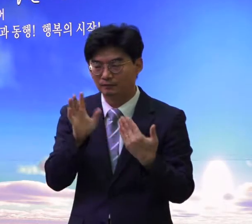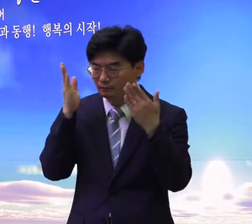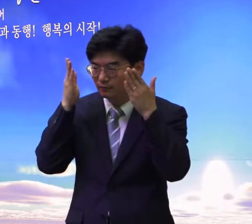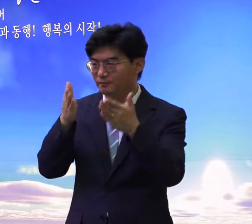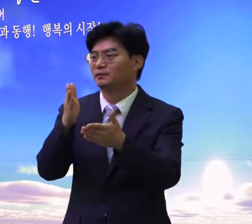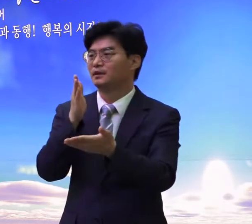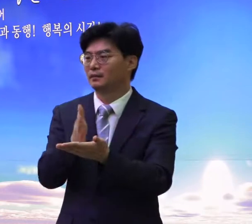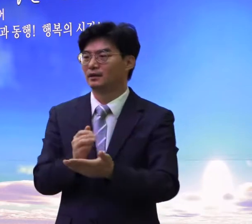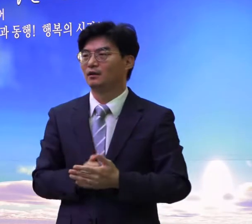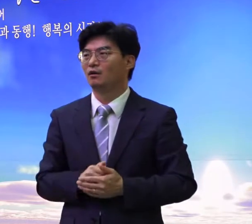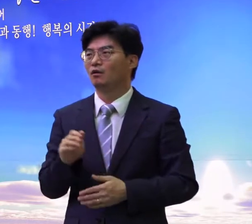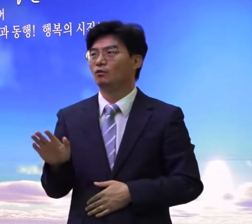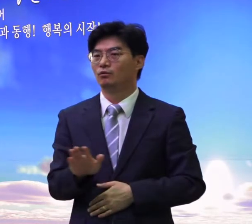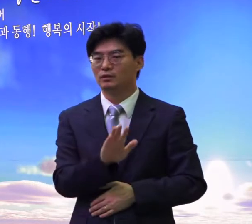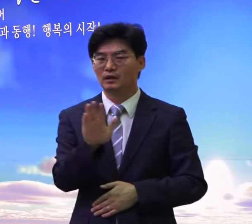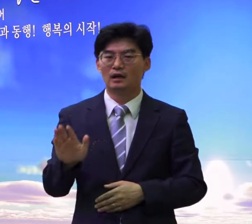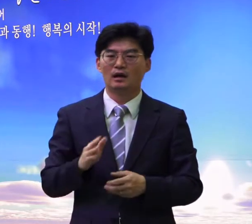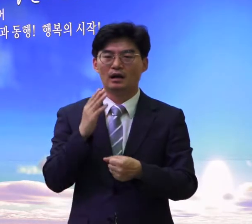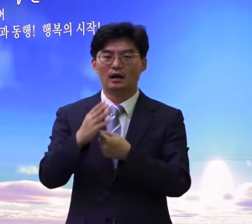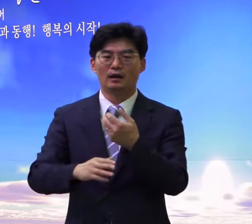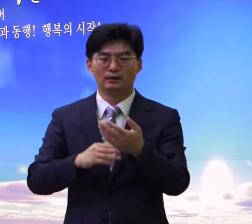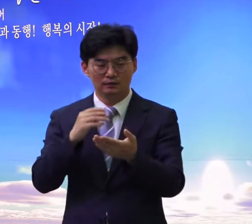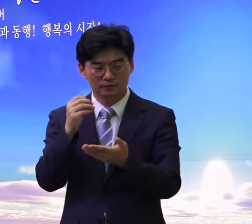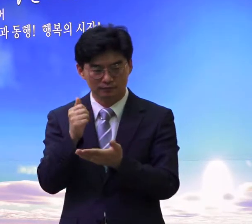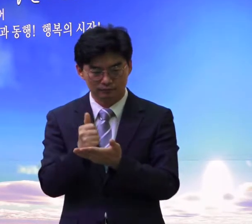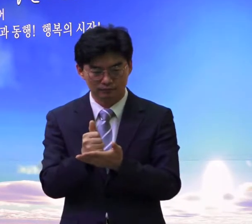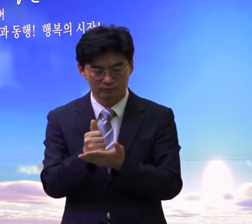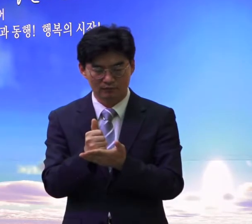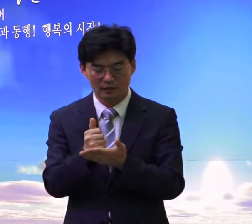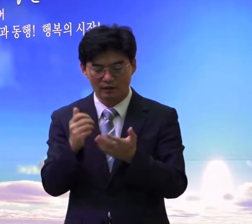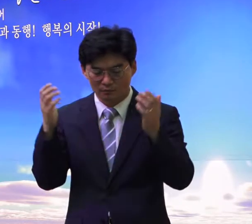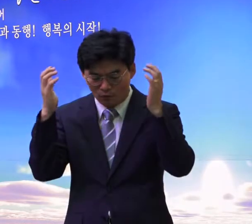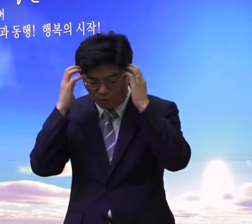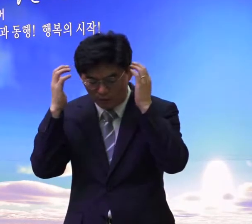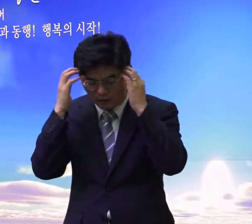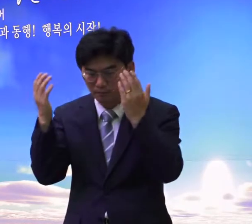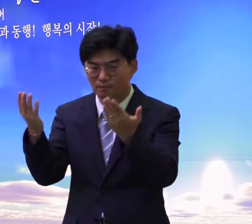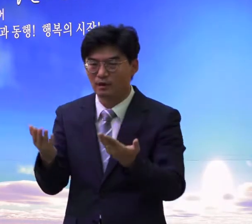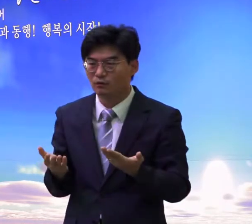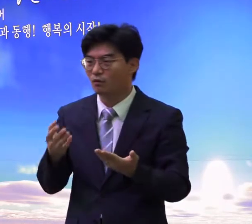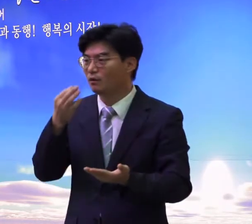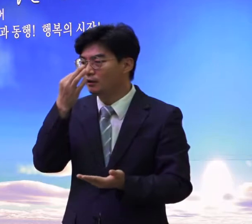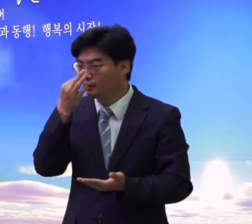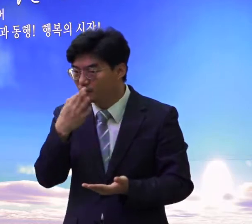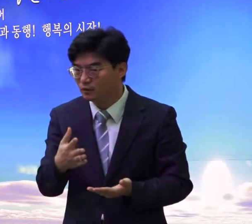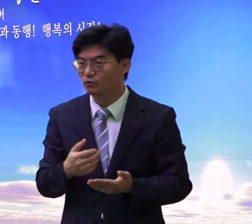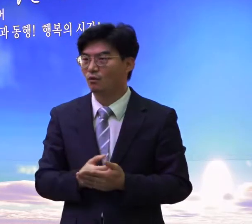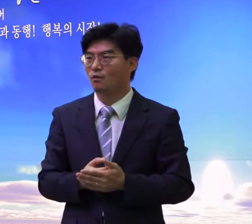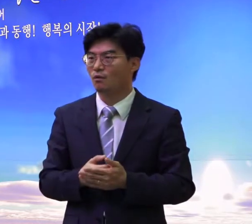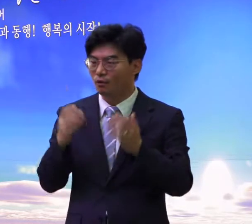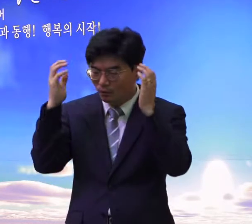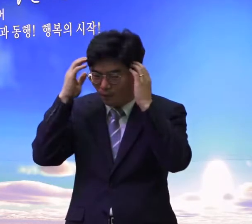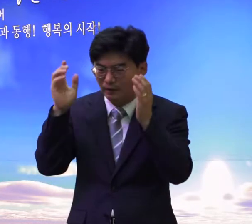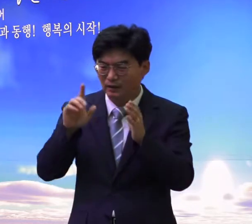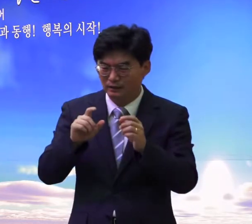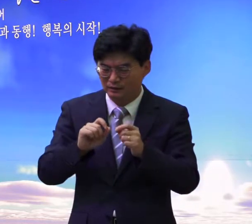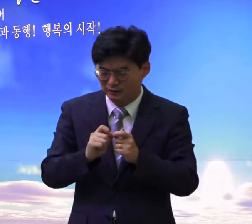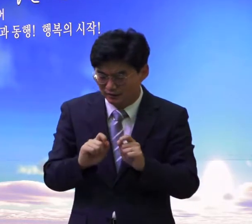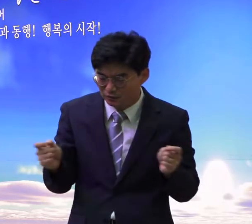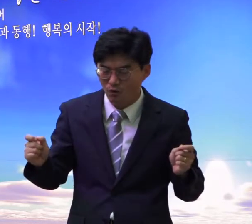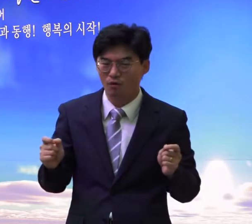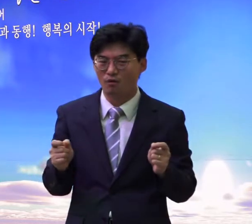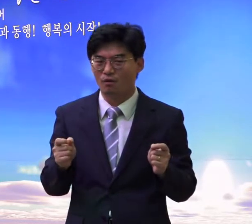우리가 당하는 고난이 우리를 흔들고 우리를 정말로 힘들게 하고 그 고난의 시간이 길고 그 고난